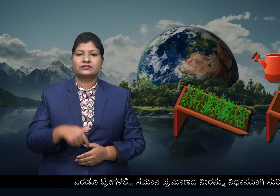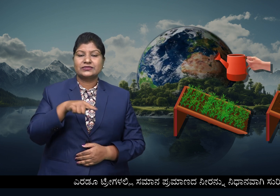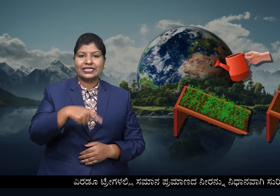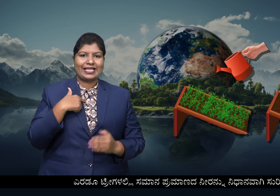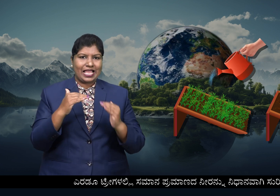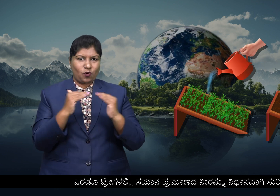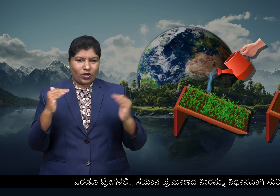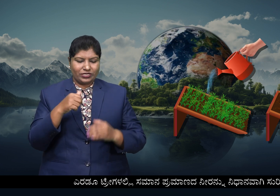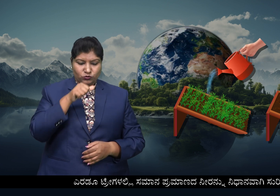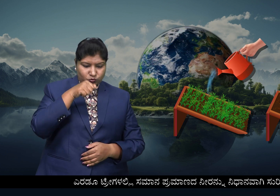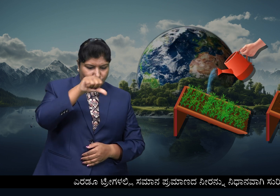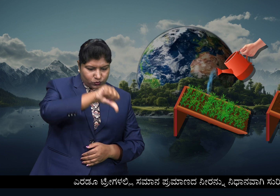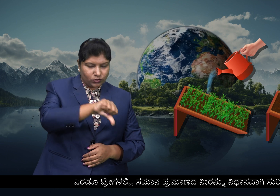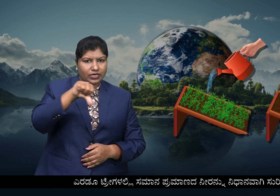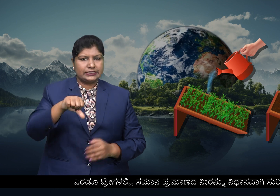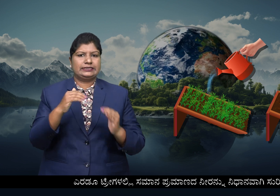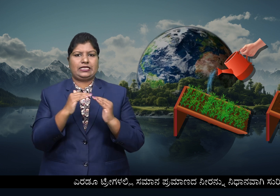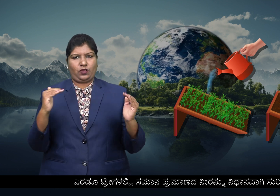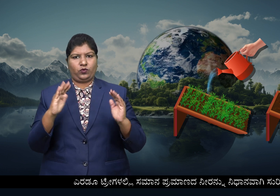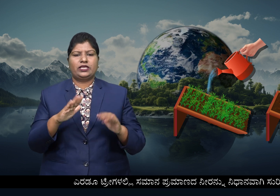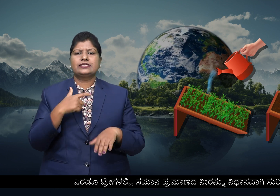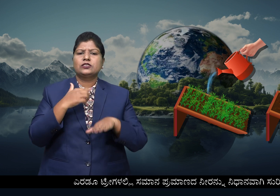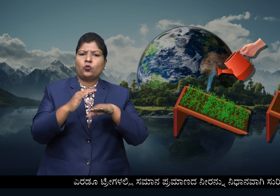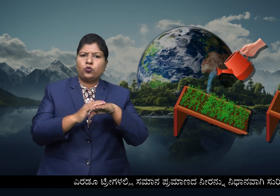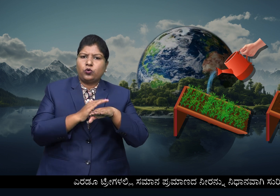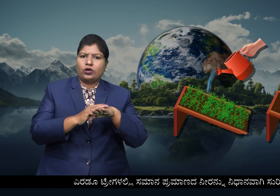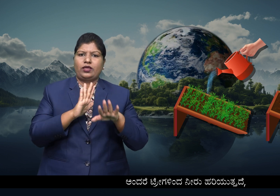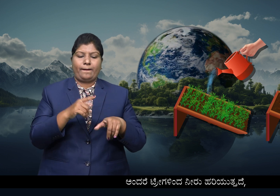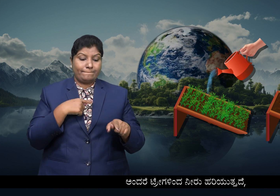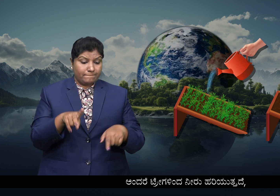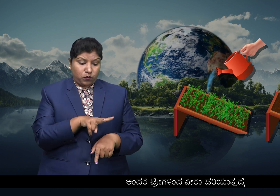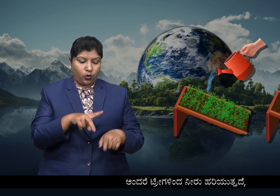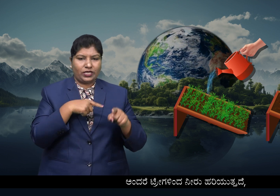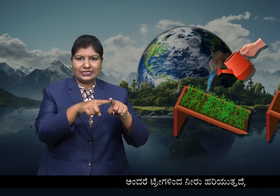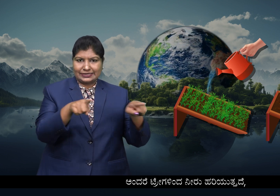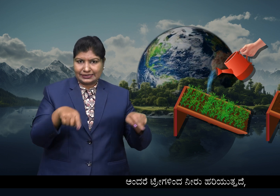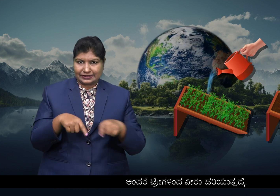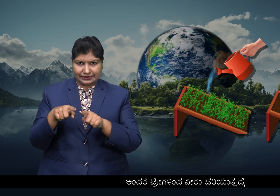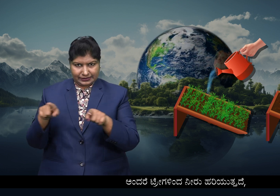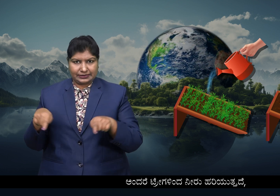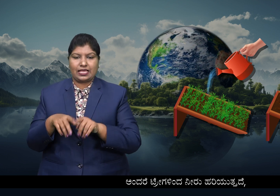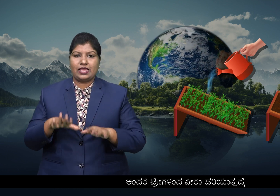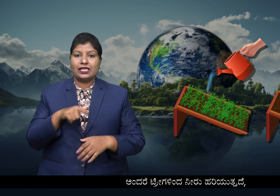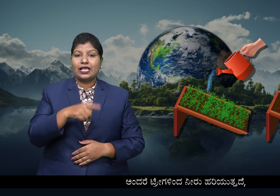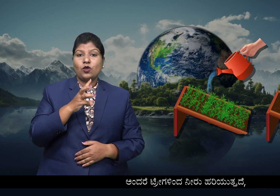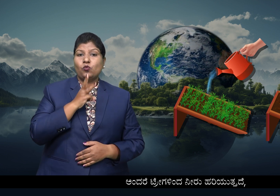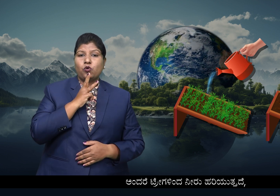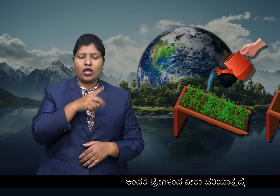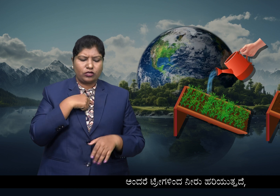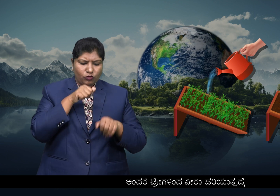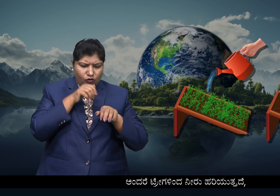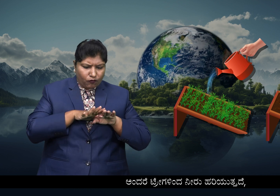2 ಟ್ರೇಗಳಲ್ಲಿ ಸಮಾನ ಪ್ರಮಾಣದ ನೀರನ್ನು ನಿಧಾನವಾಗಿ ಸುರಿಯಿರಿ, ಆದರೆ ಟ್ರೇಗಳಿಂದ ನೀರು